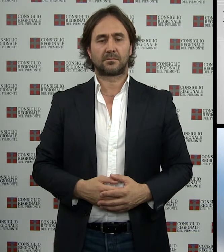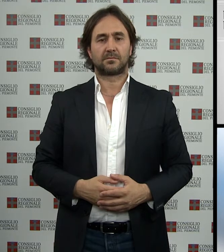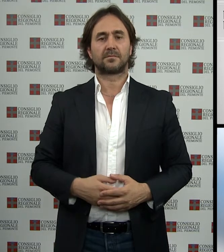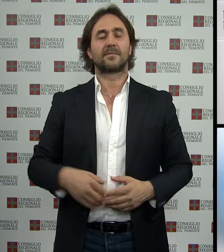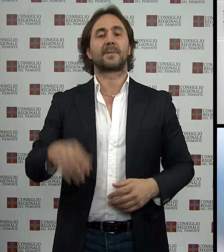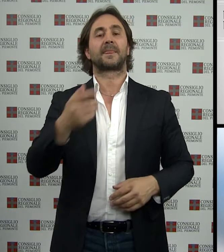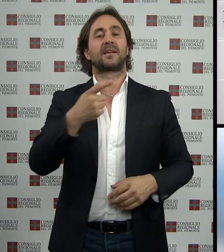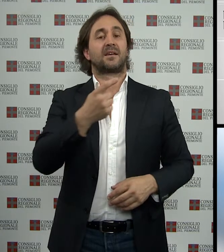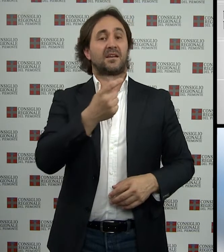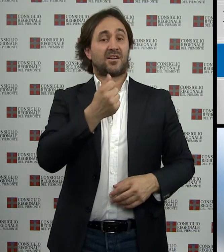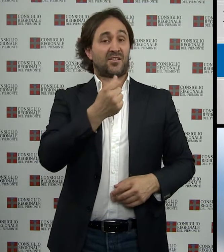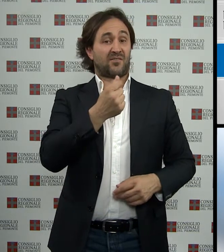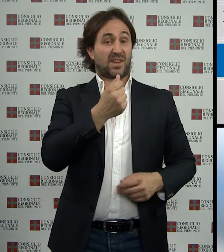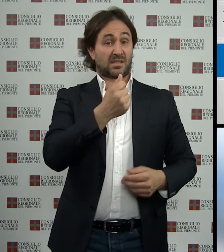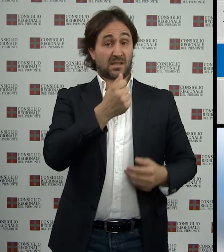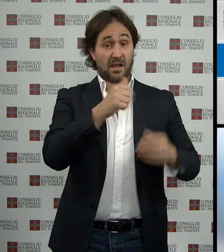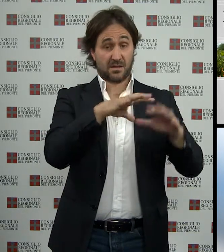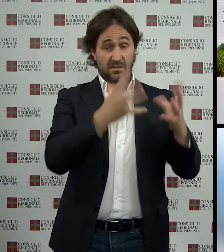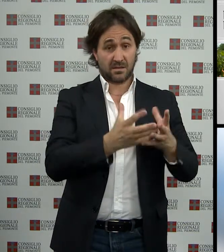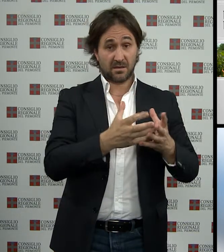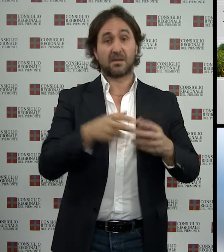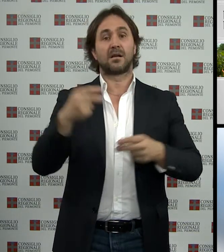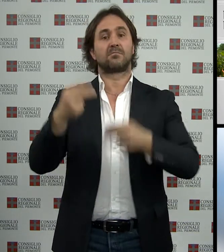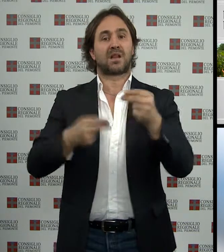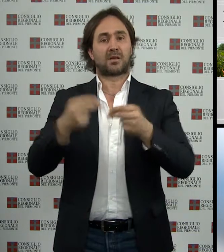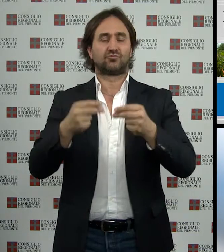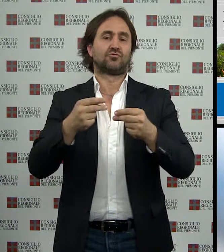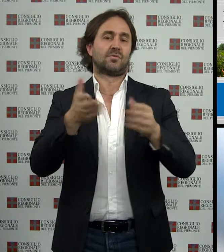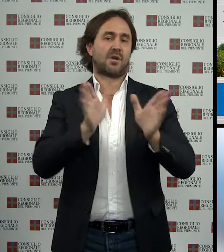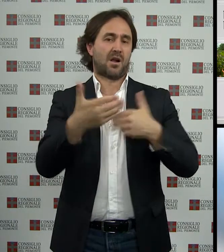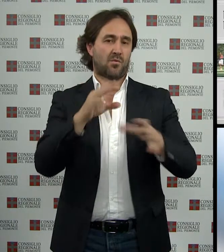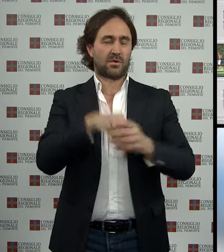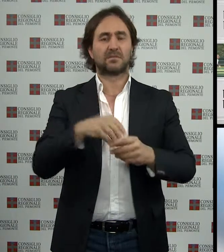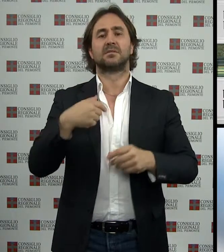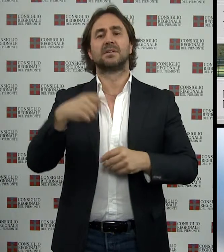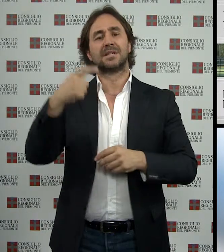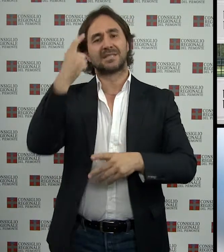Finanziaria e bilancio in aula. Stati generali dello sport.